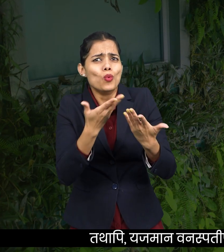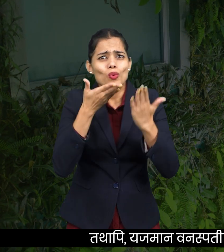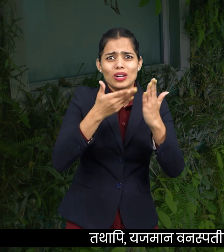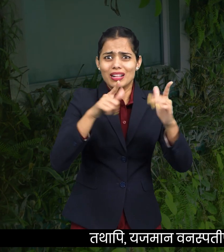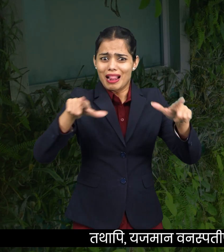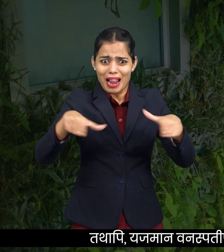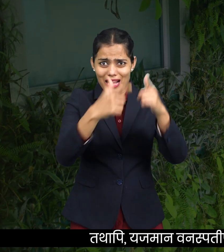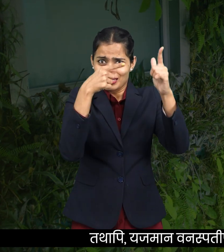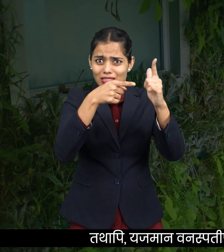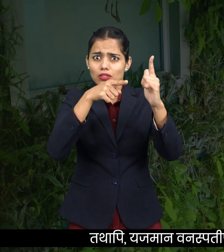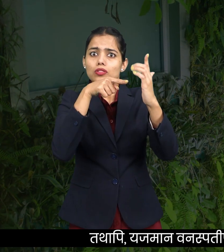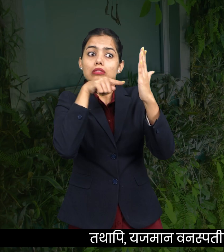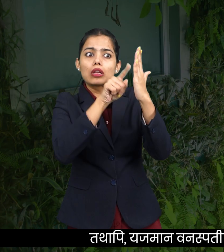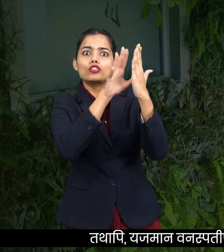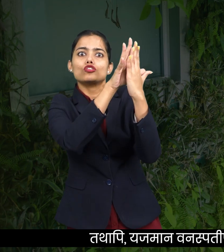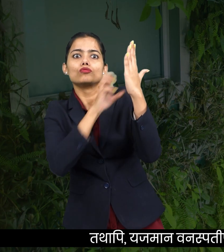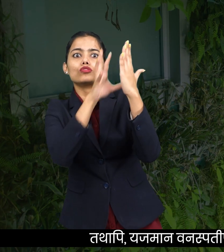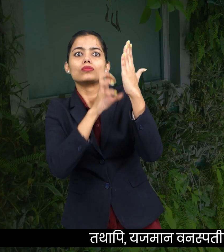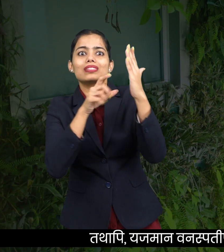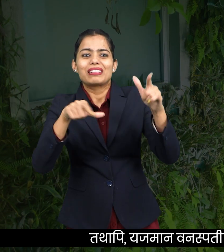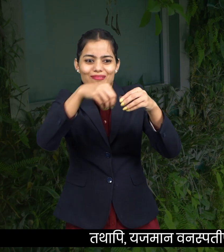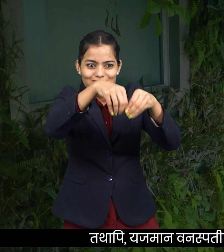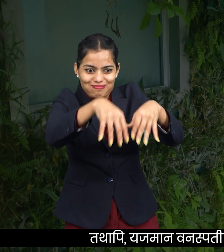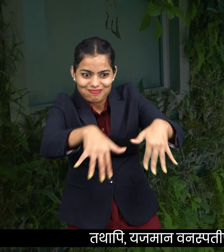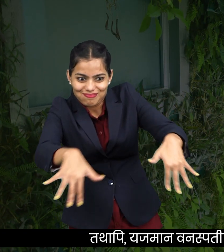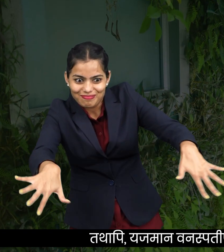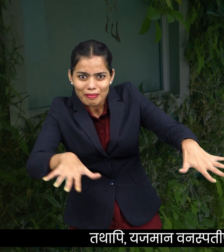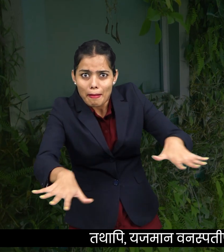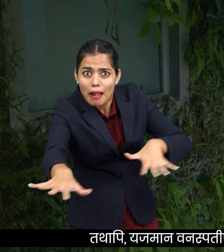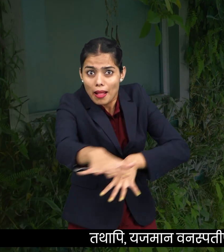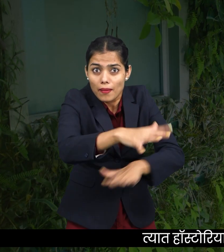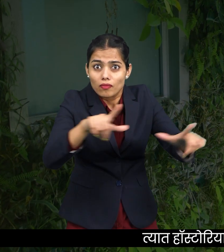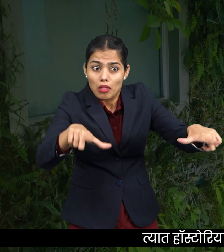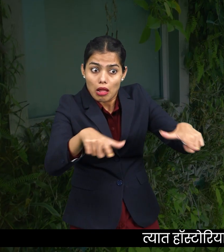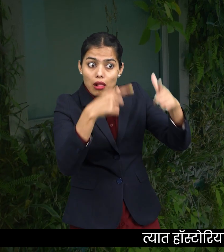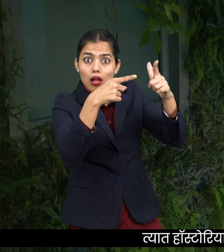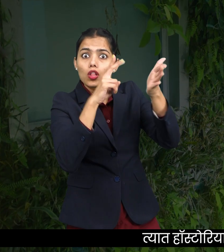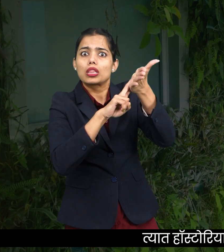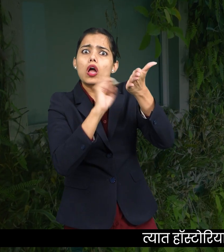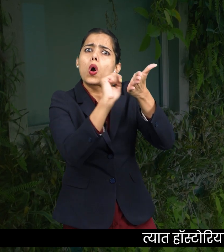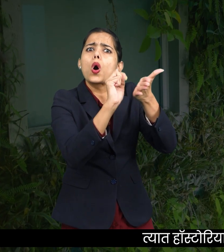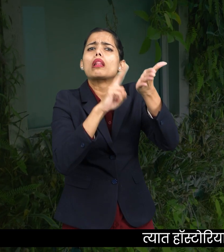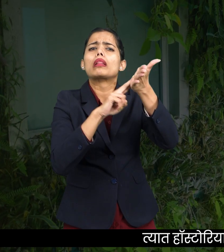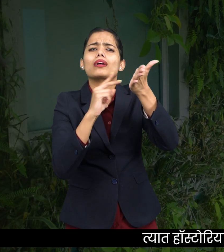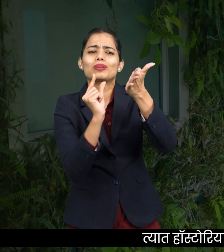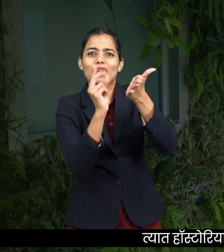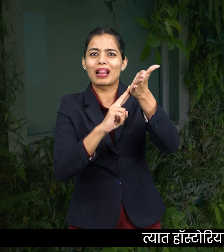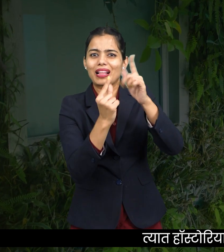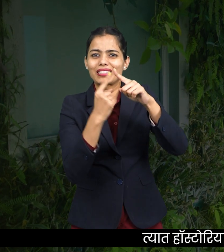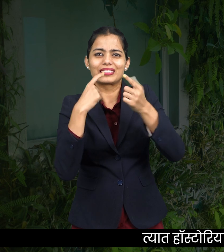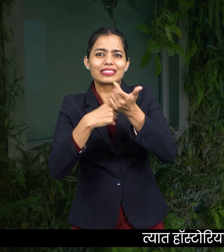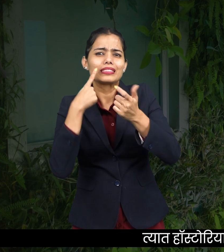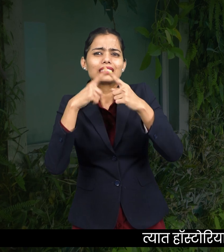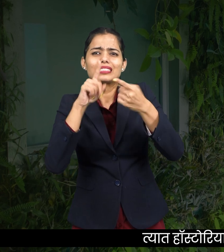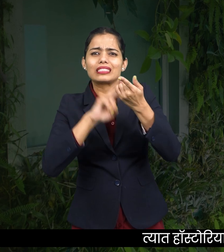तथापि यजमान वनस्पतीपासून पोषक द्रव्ये शोषण्यासाठी त्यात हेस्टोरिया शोषक मुळे